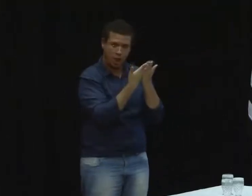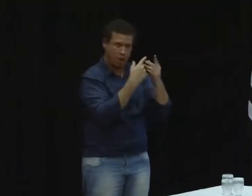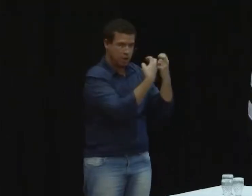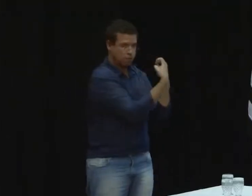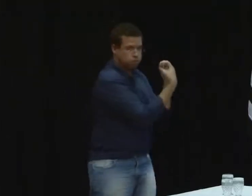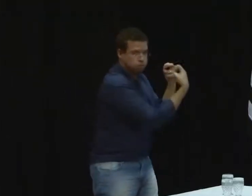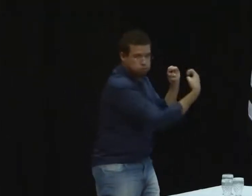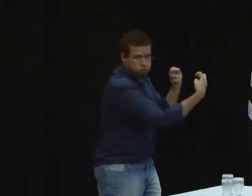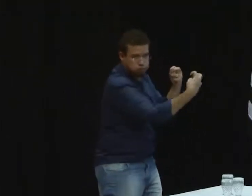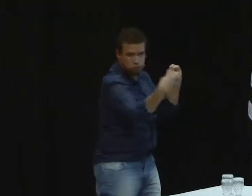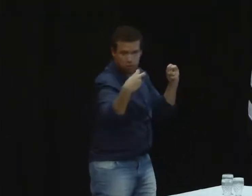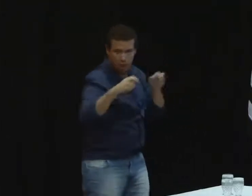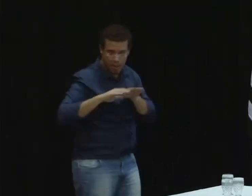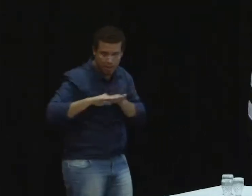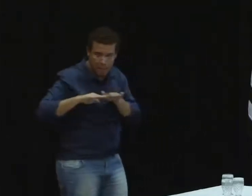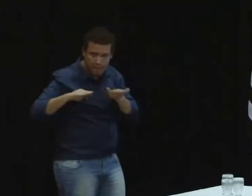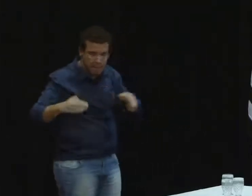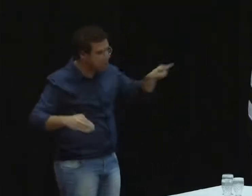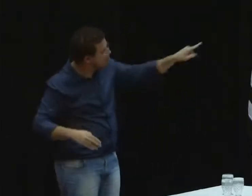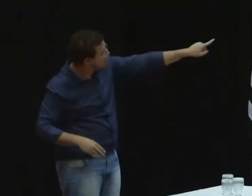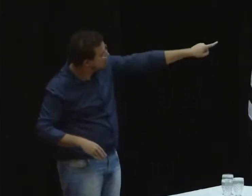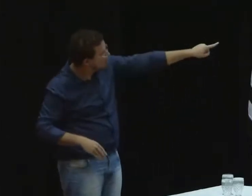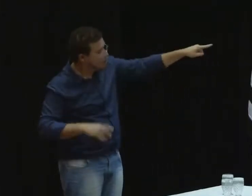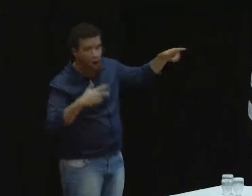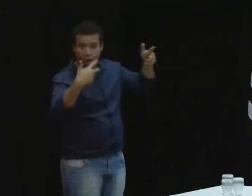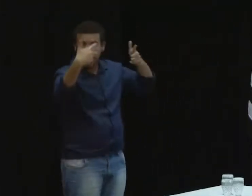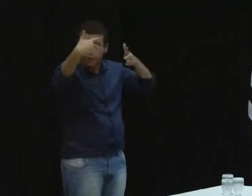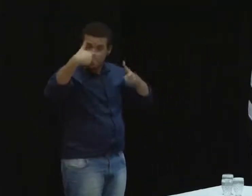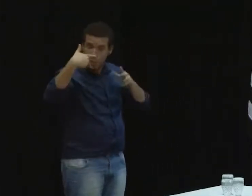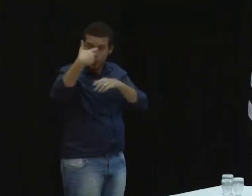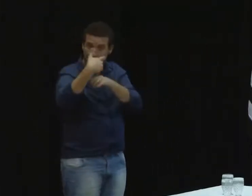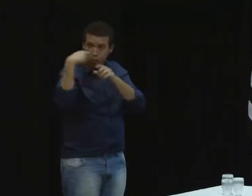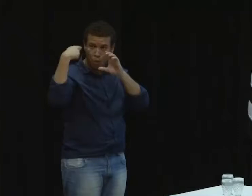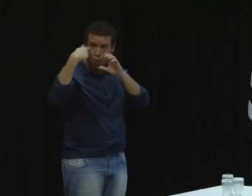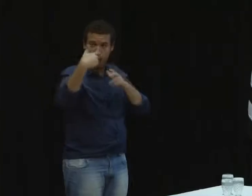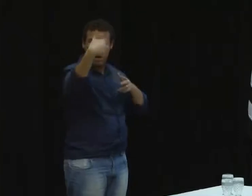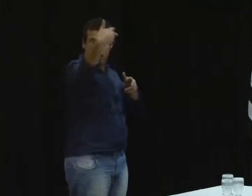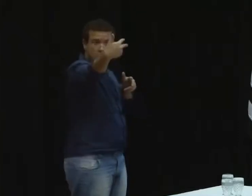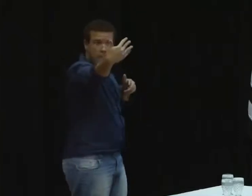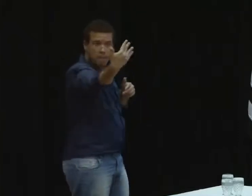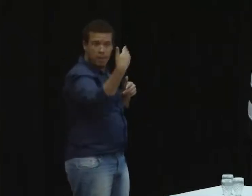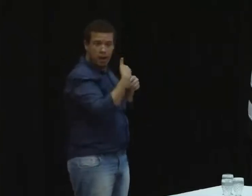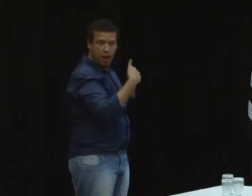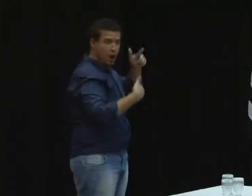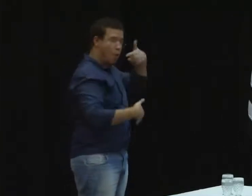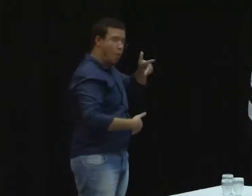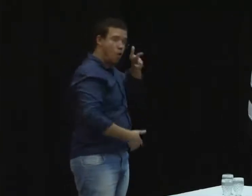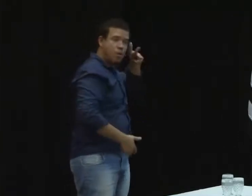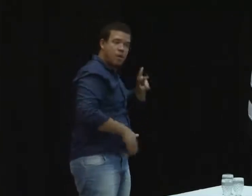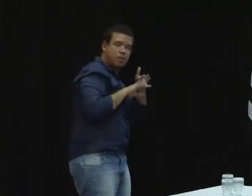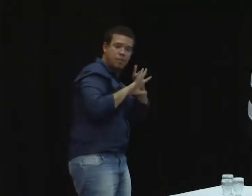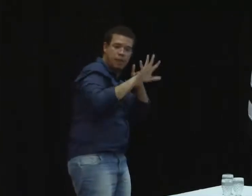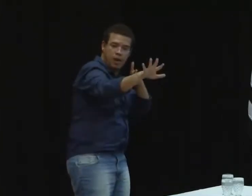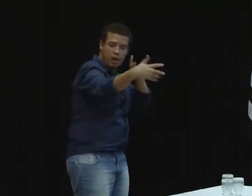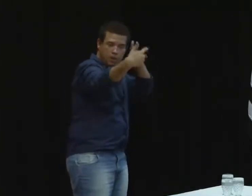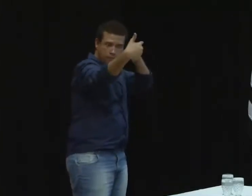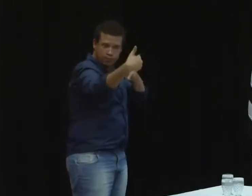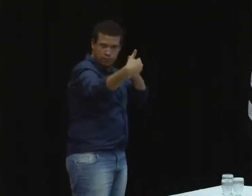foi filmado em sala de aula, os alunos sentados em semicírculo, com uma filmadora no fundo e outra do fundo pegando